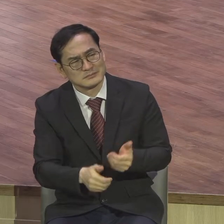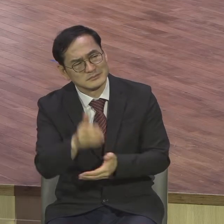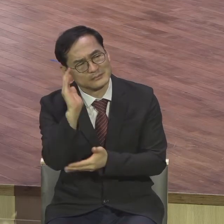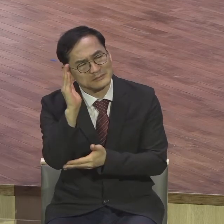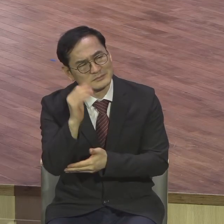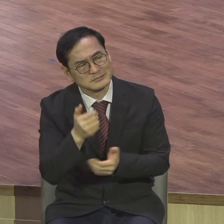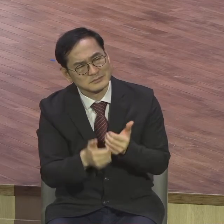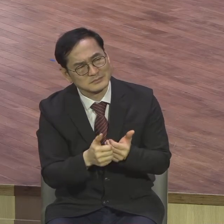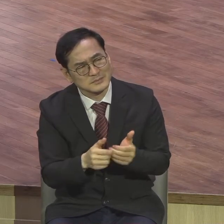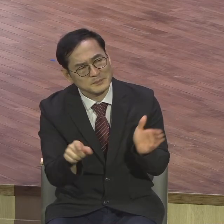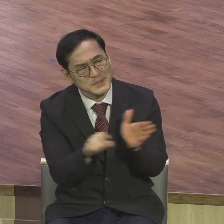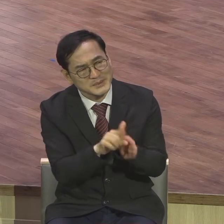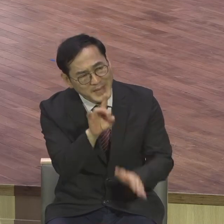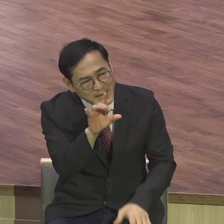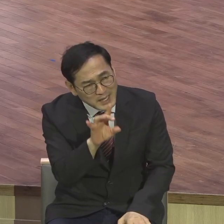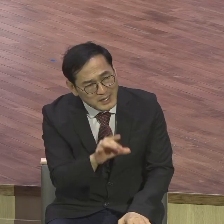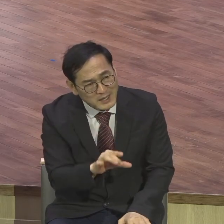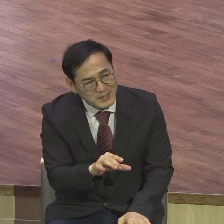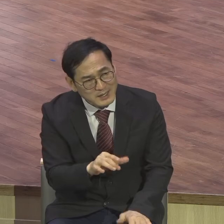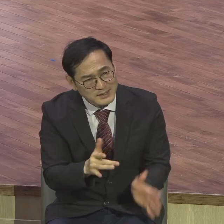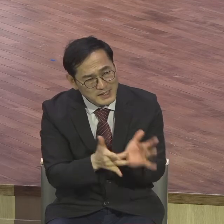그렇지.